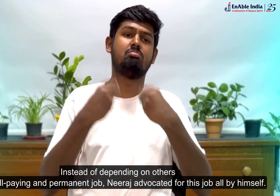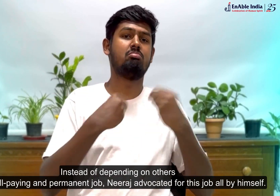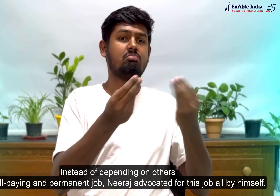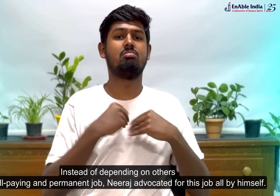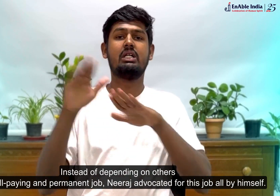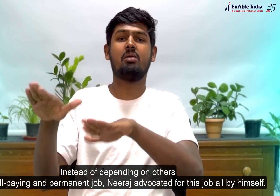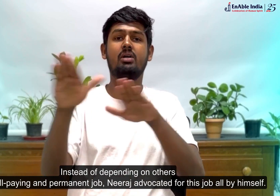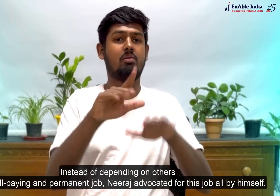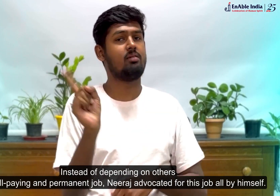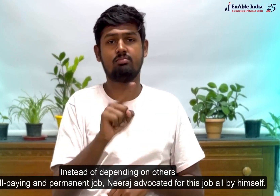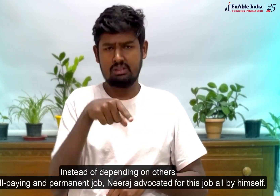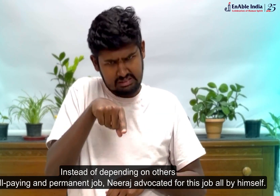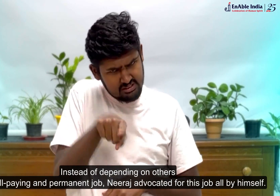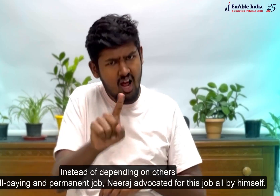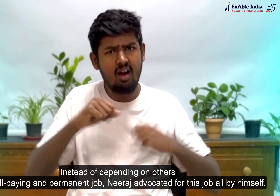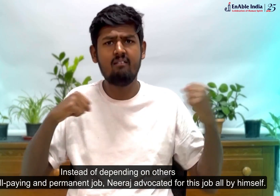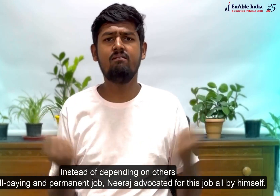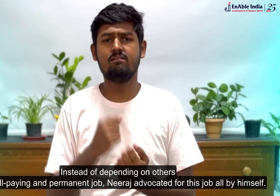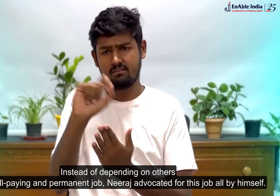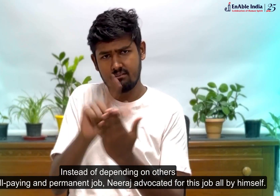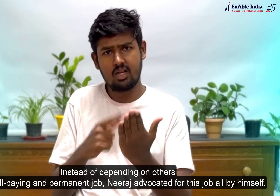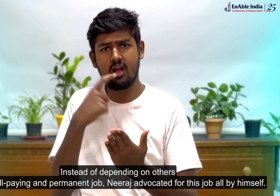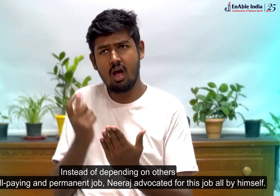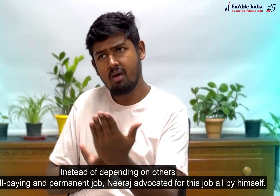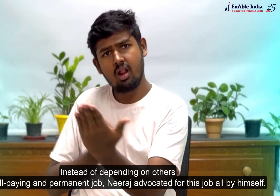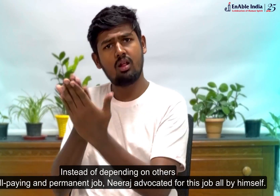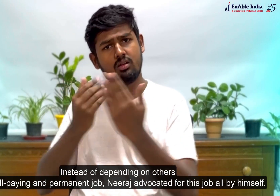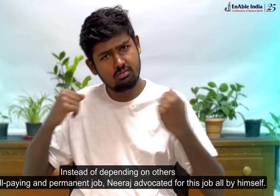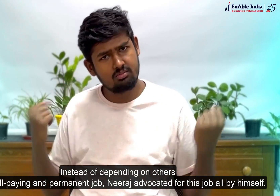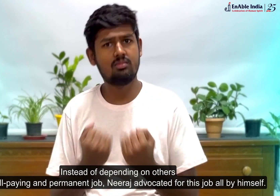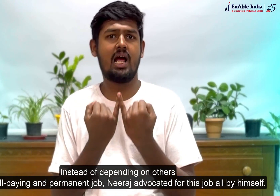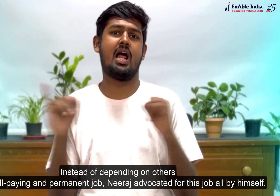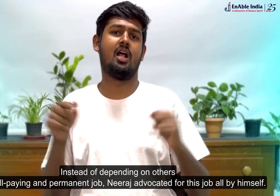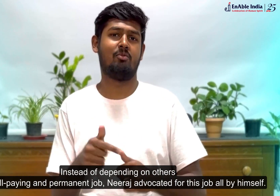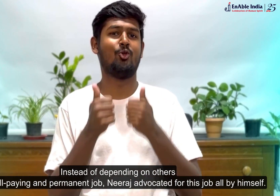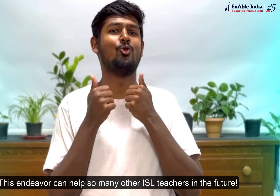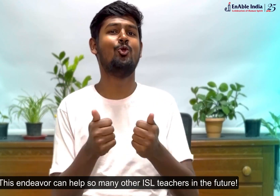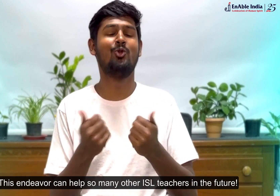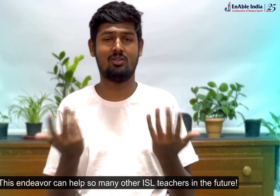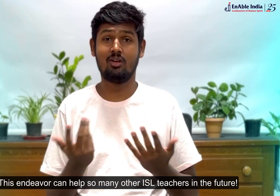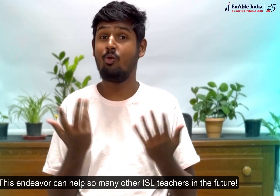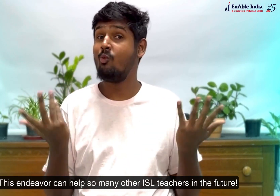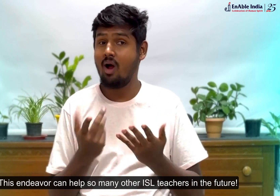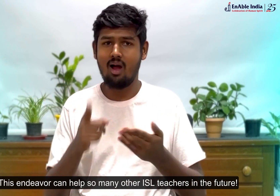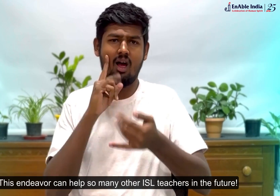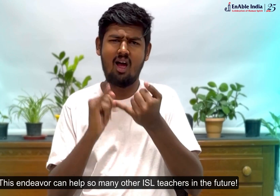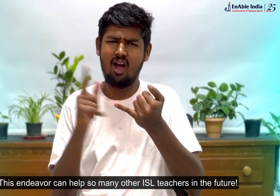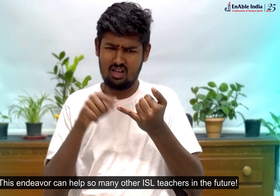स्थायी नौकरी के लिए दूसरों पर निर्भर रहने के बजाय नीरज ने अकेले ही इस नौकरी की वकालत